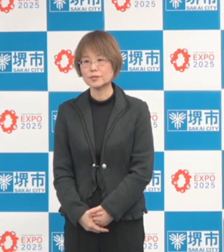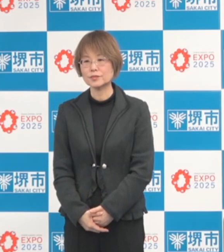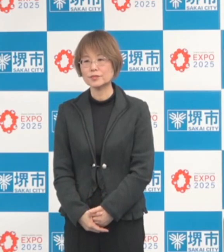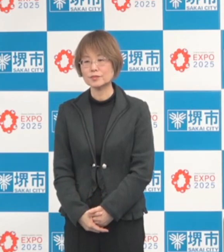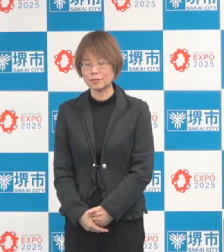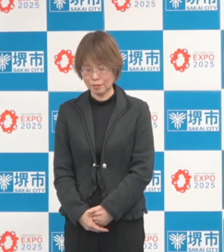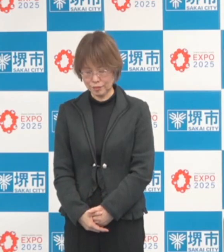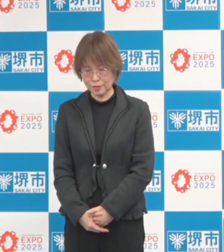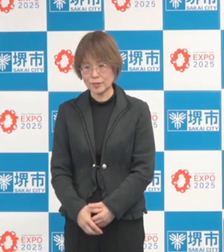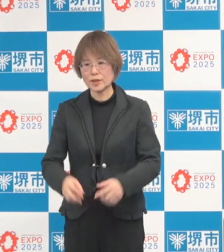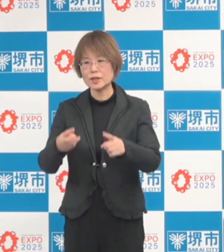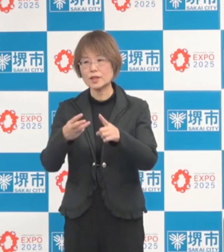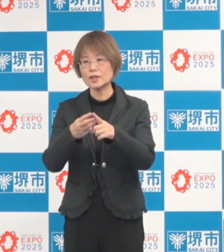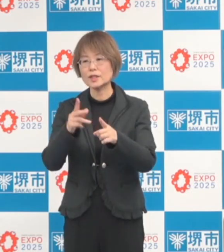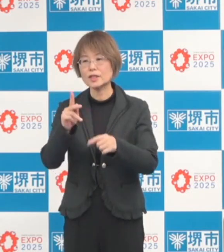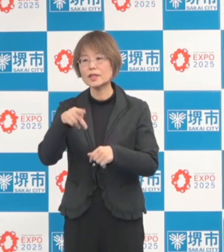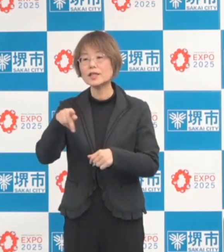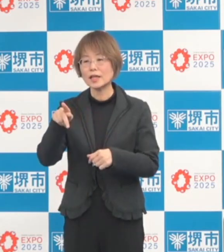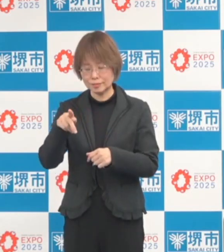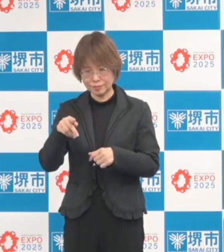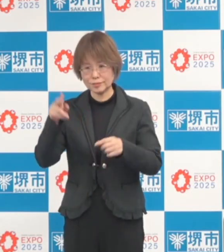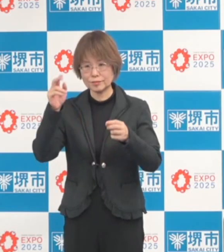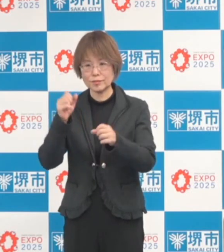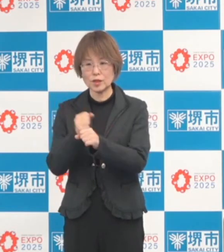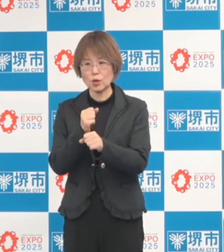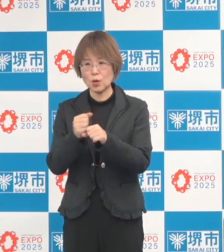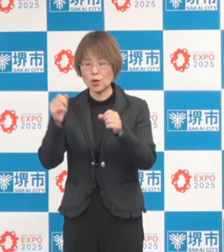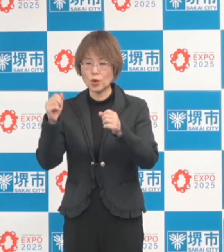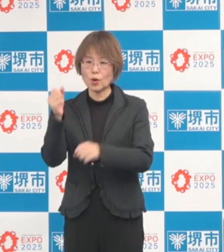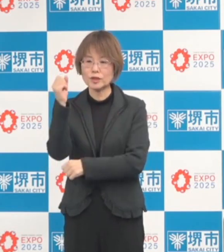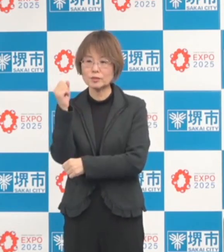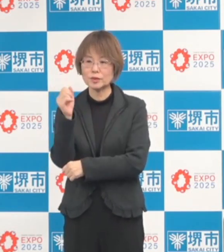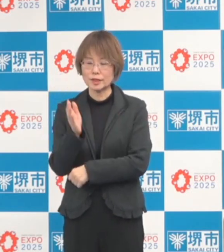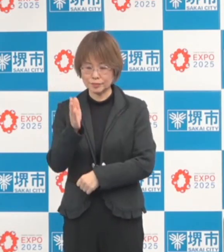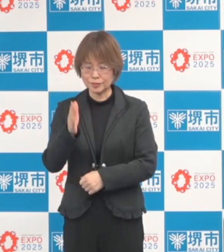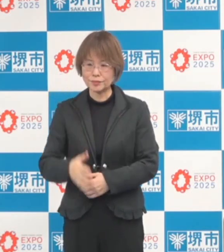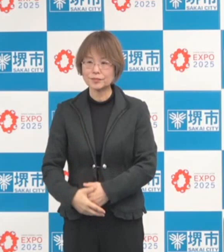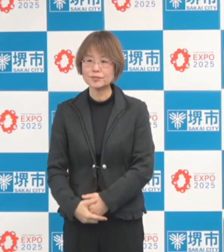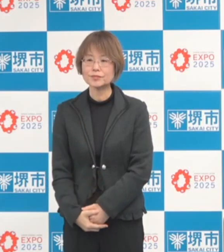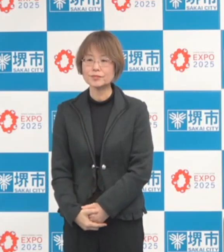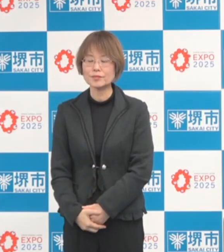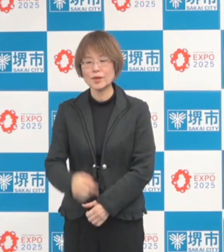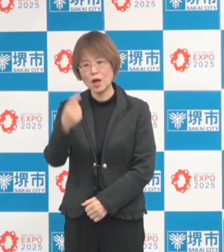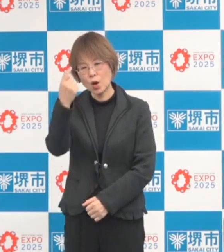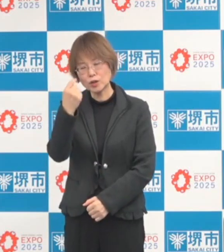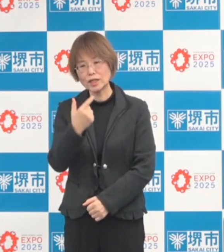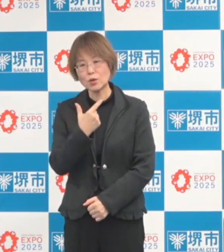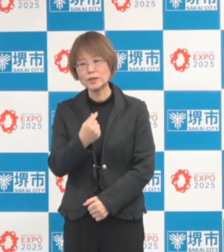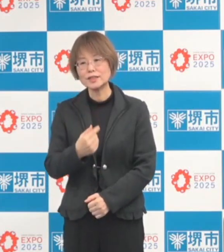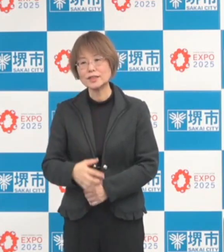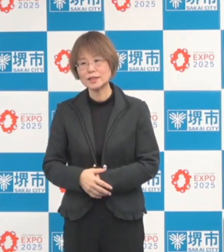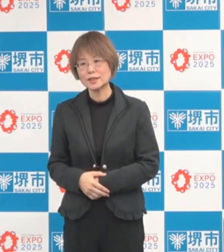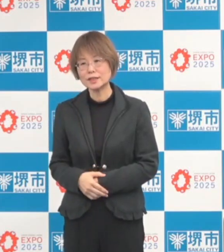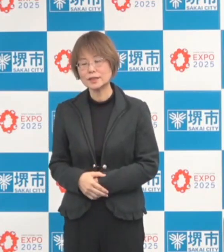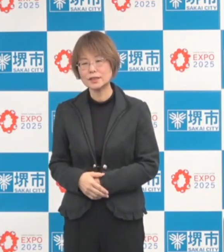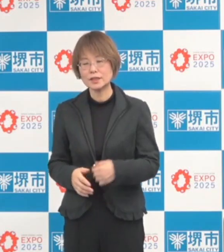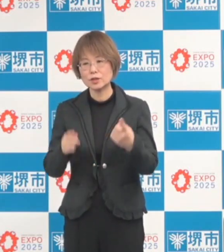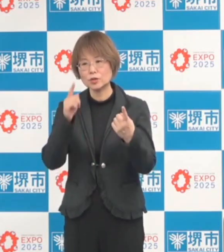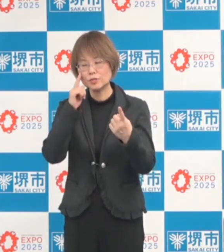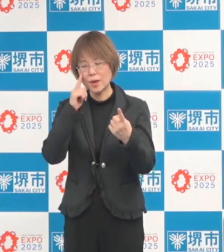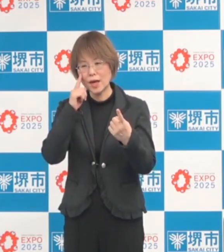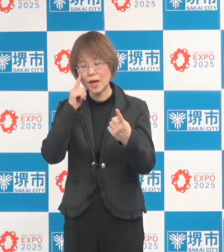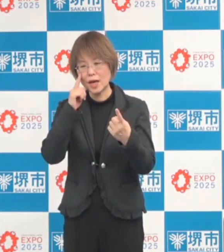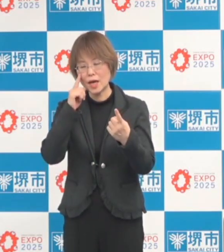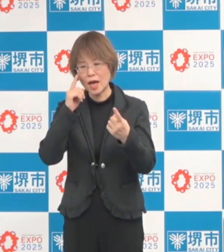日刊工業新聞さん、どうぞ。 日刊工業新聞の小林です。2点教えてください。はい、まず1点目は万